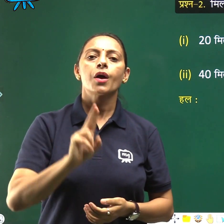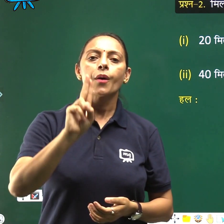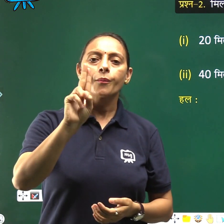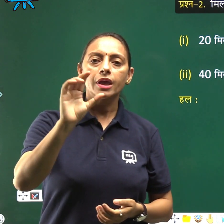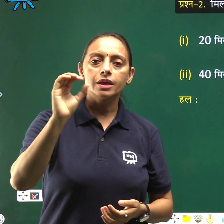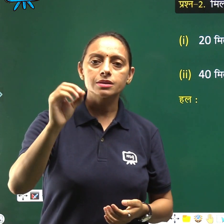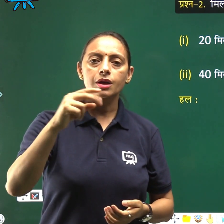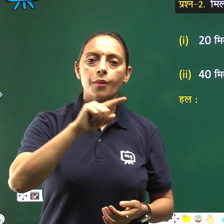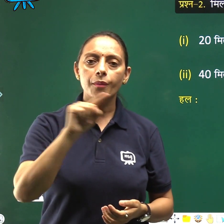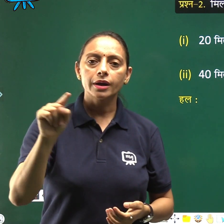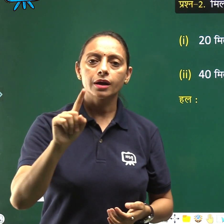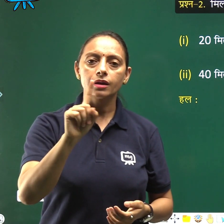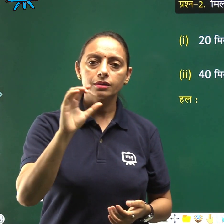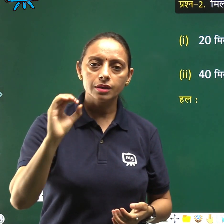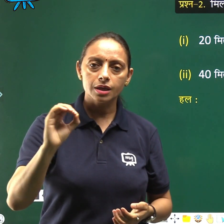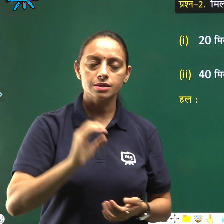20/10,